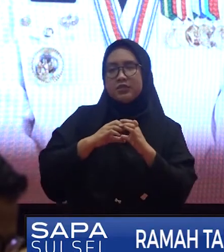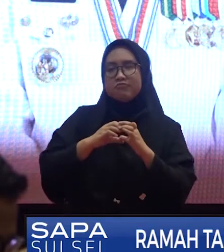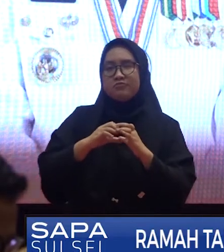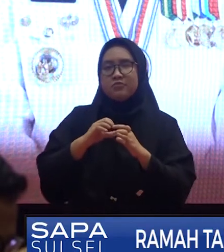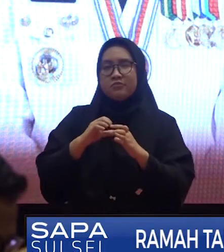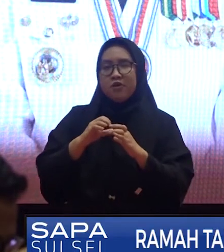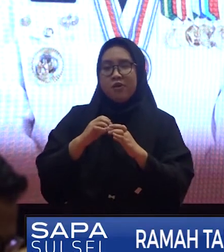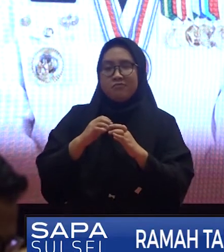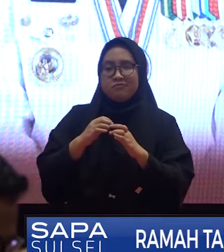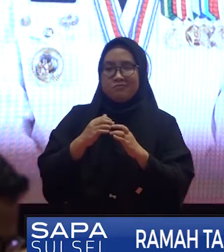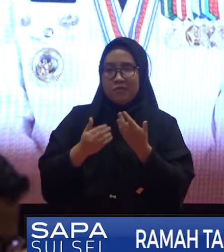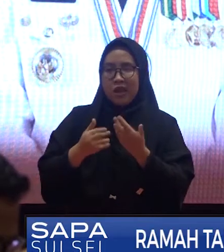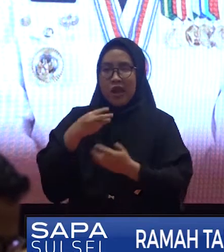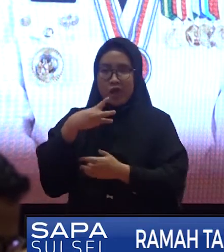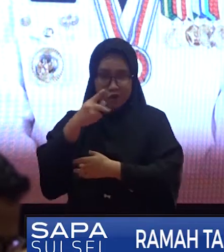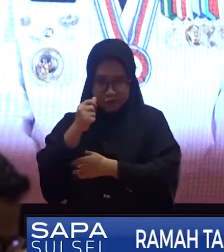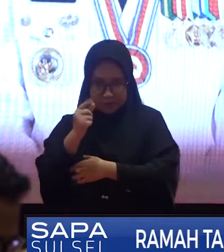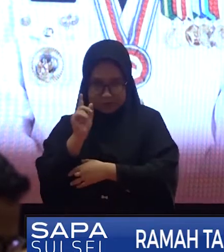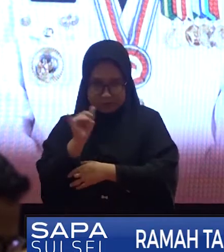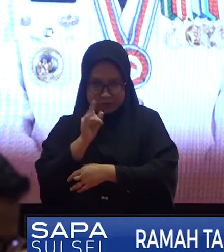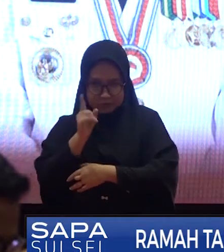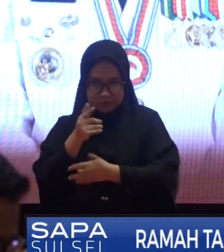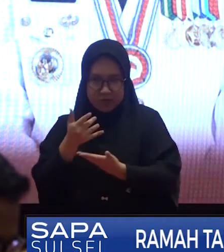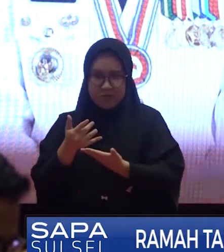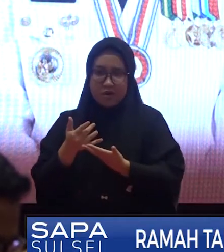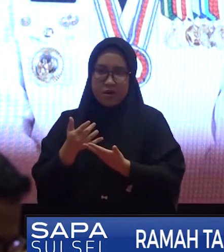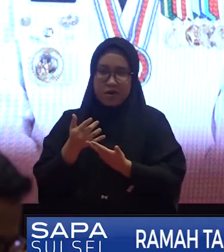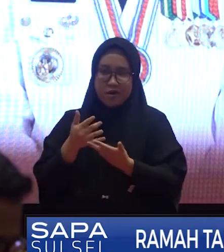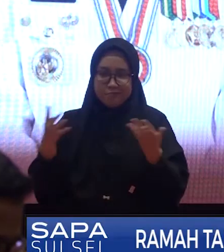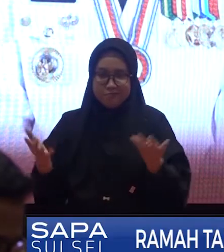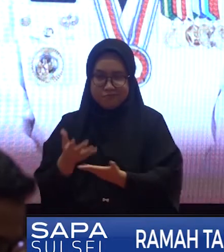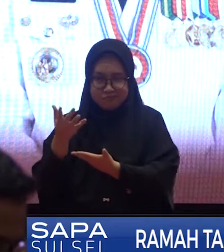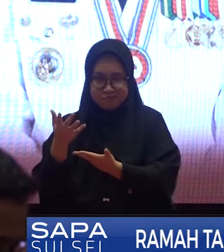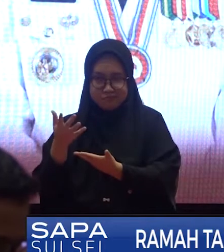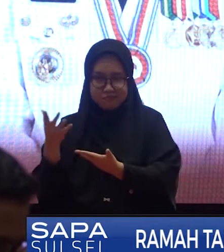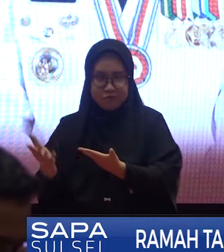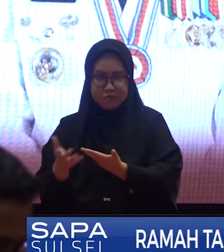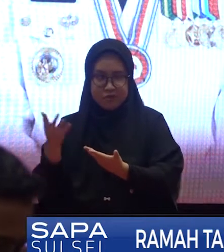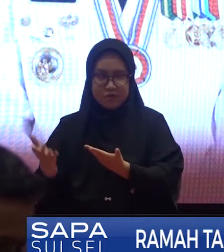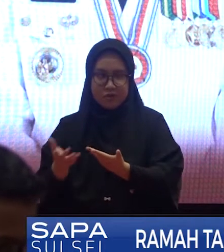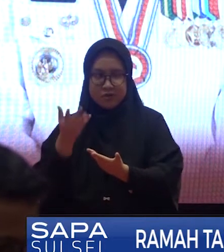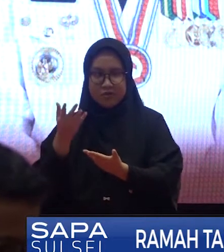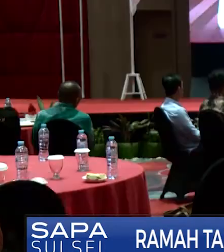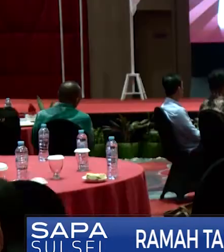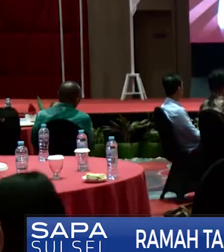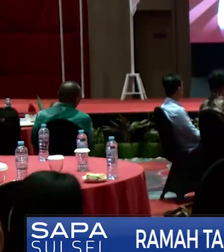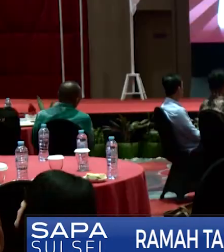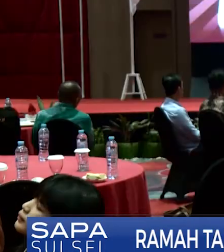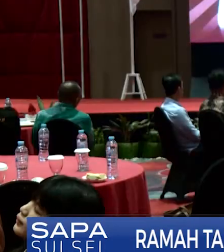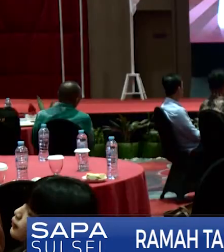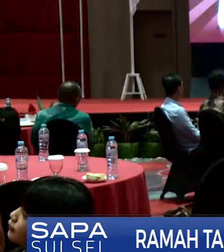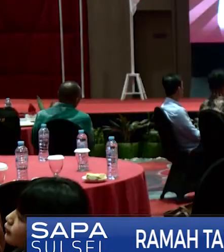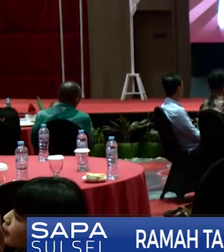itu maka ada pertumbuhan dari peluang kerja dan peluangpeluang bisnis